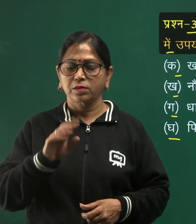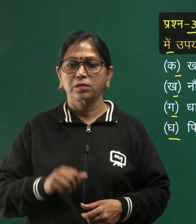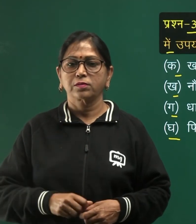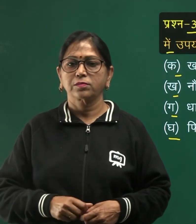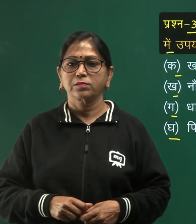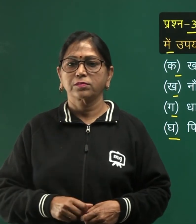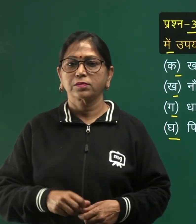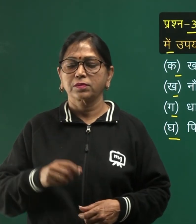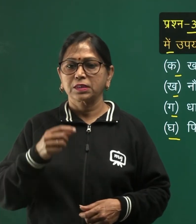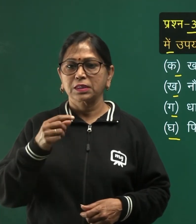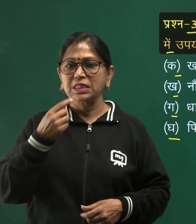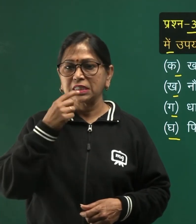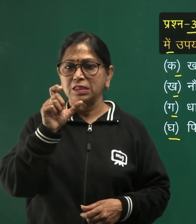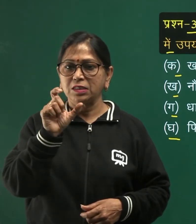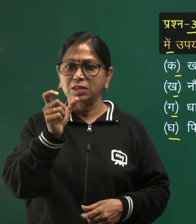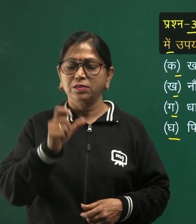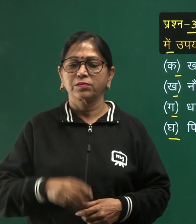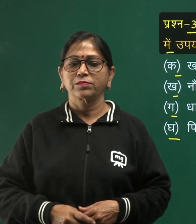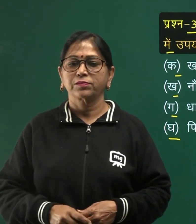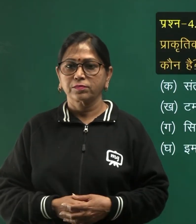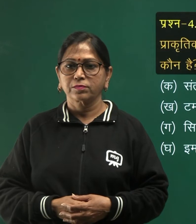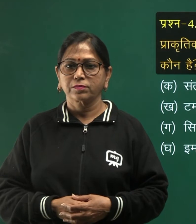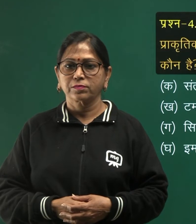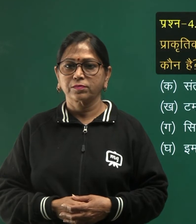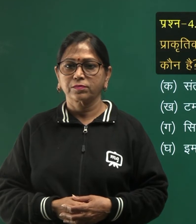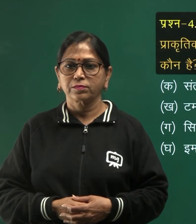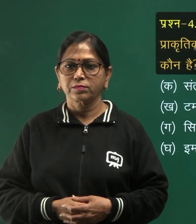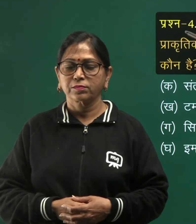संयुक्त नंबर 4 फिटकरी